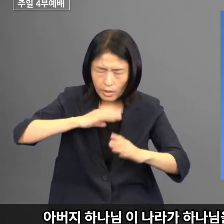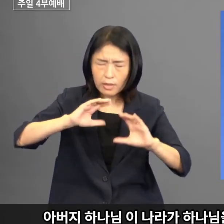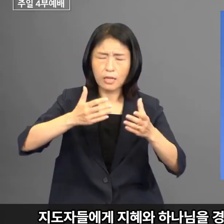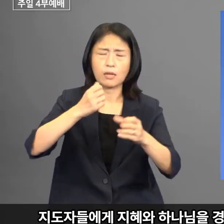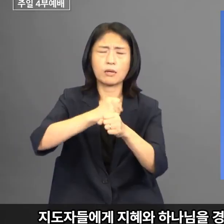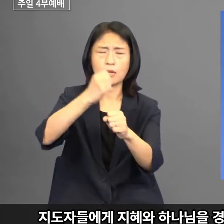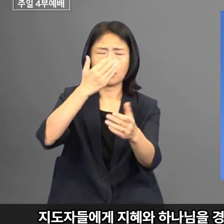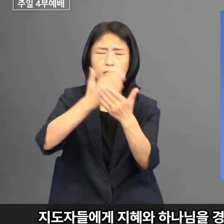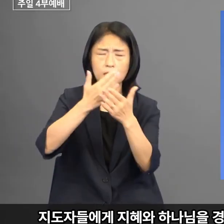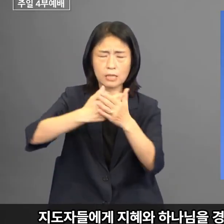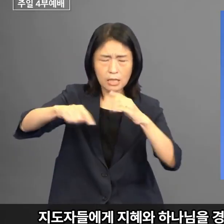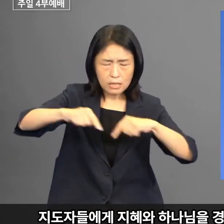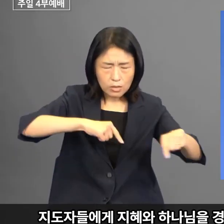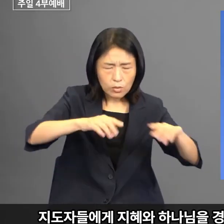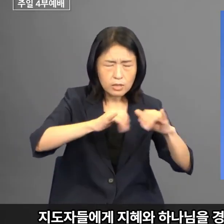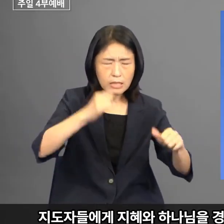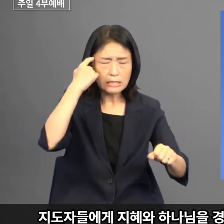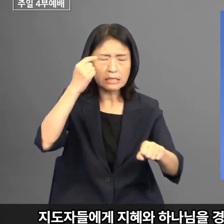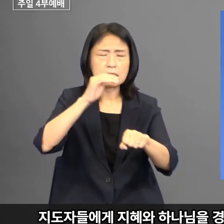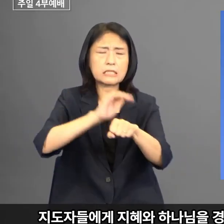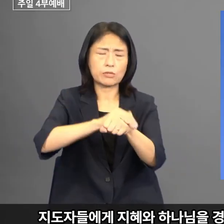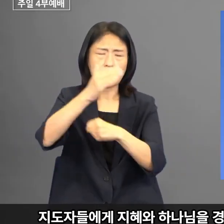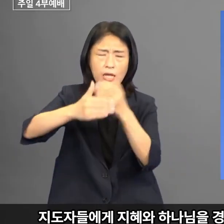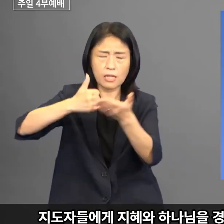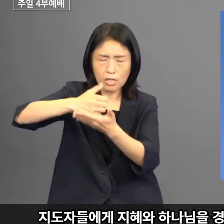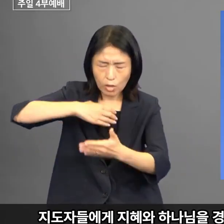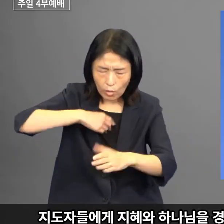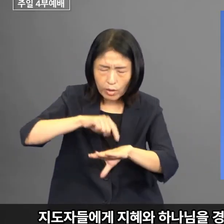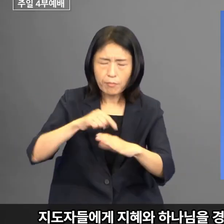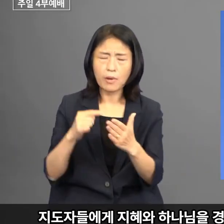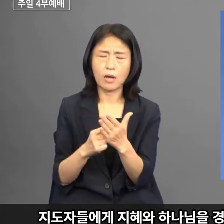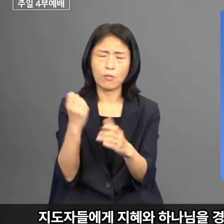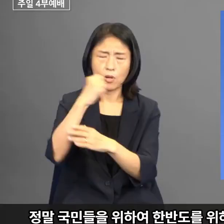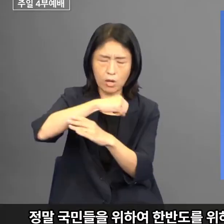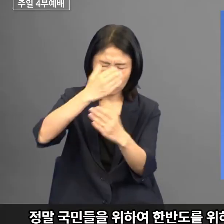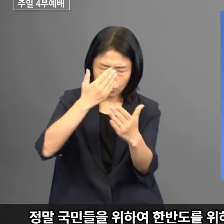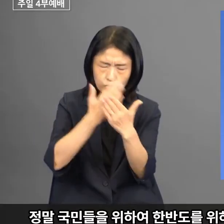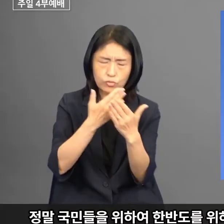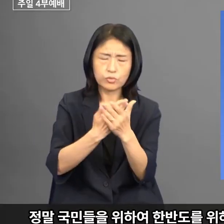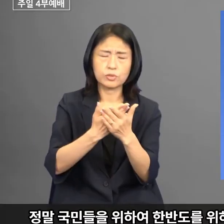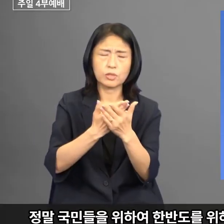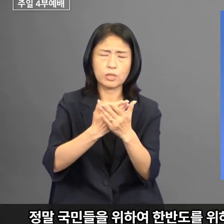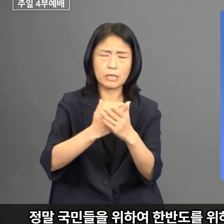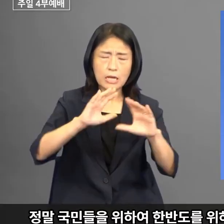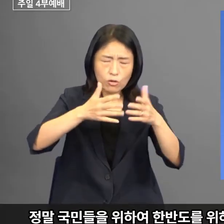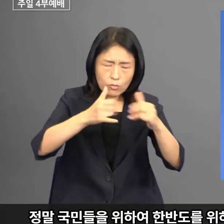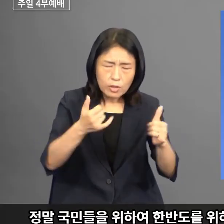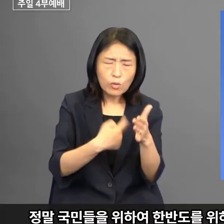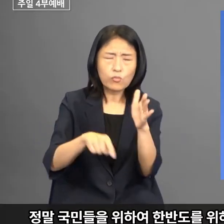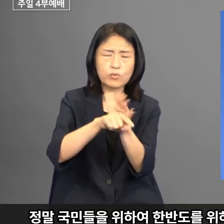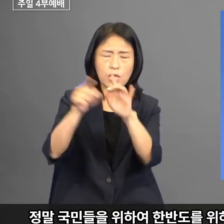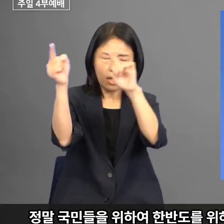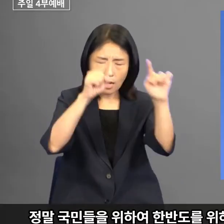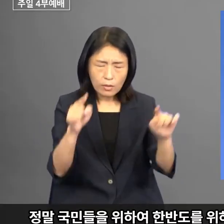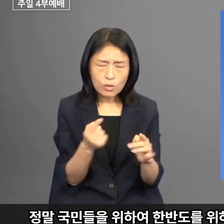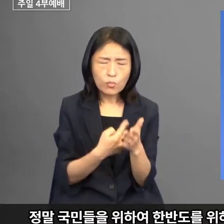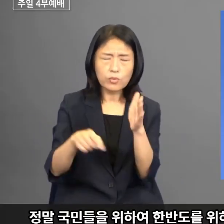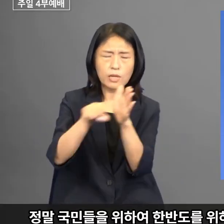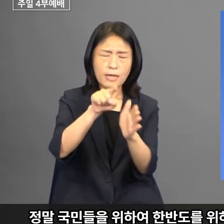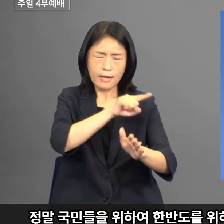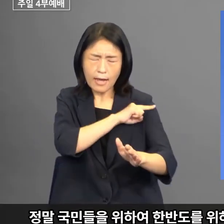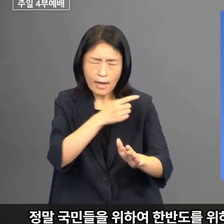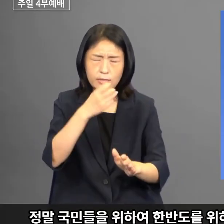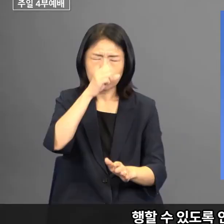원합니다. 지도자들에게 지혜와 하나님을 경외하는 마음을 허락하여 주시옵시고, 정말 국민들을 위하여, 한반도를 위하여 가장 좋은 길이